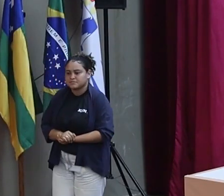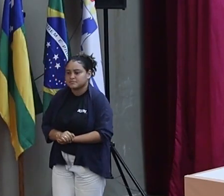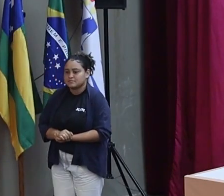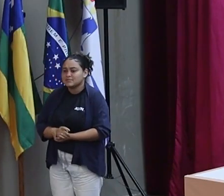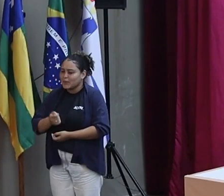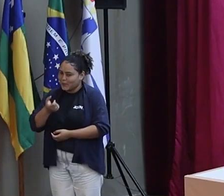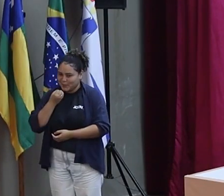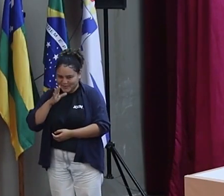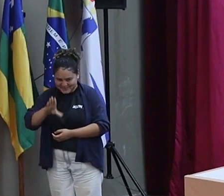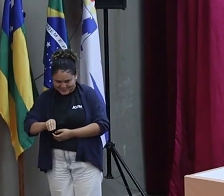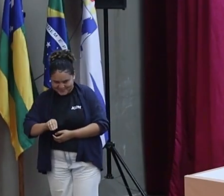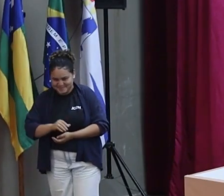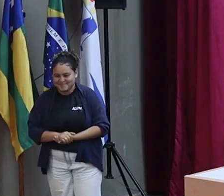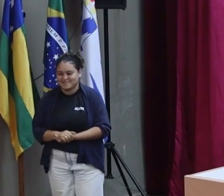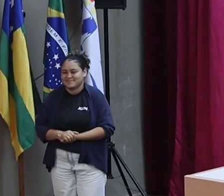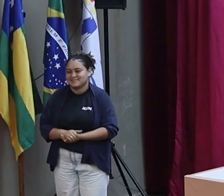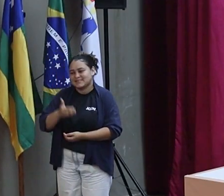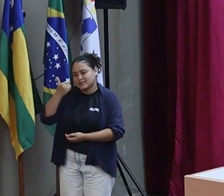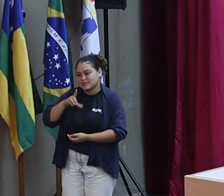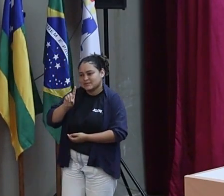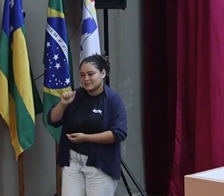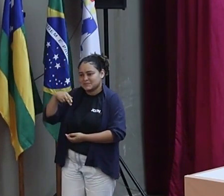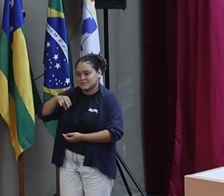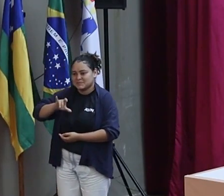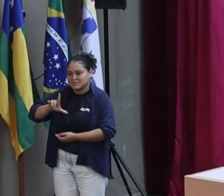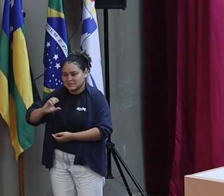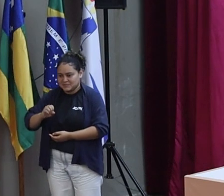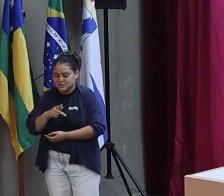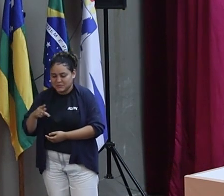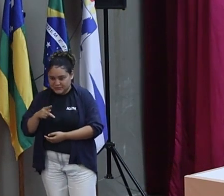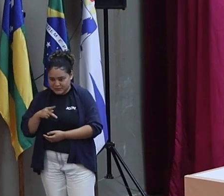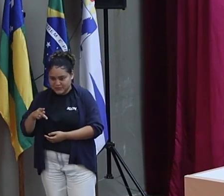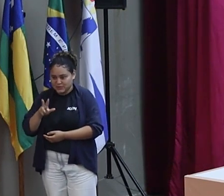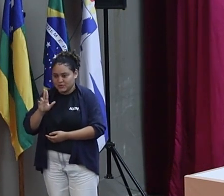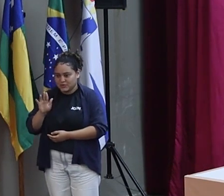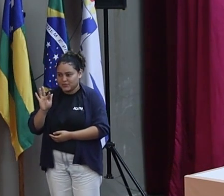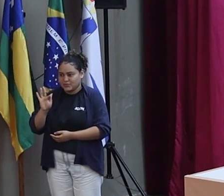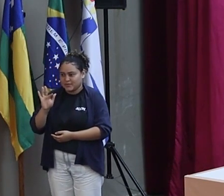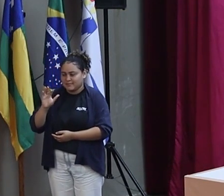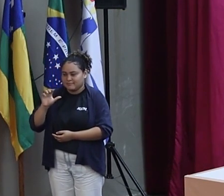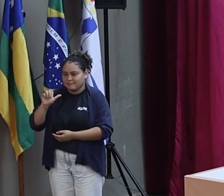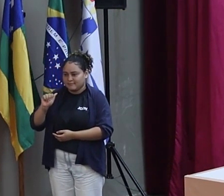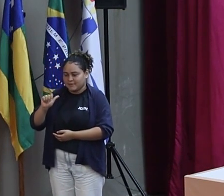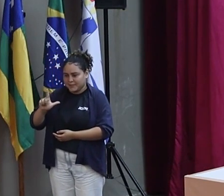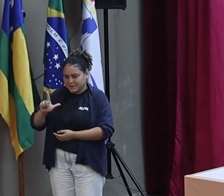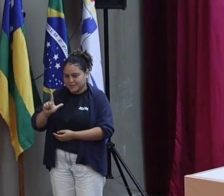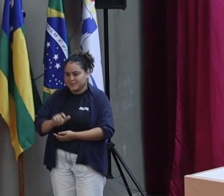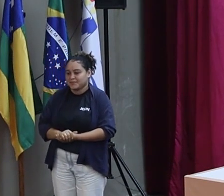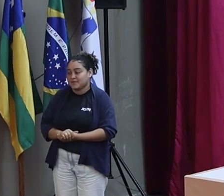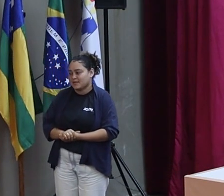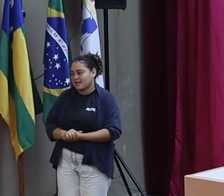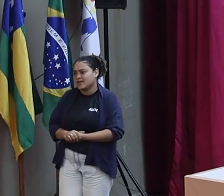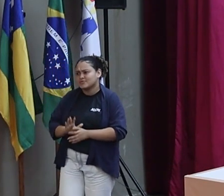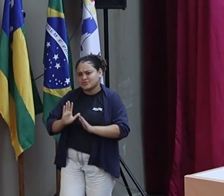Quase boa noite, gente. Sou Danilo Silva, sou professor do Instituto Federal de Alagoas e hoje, né,